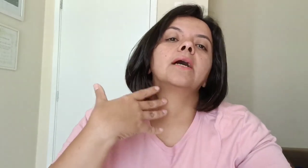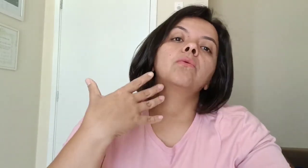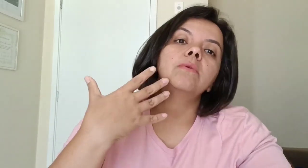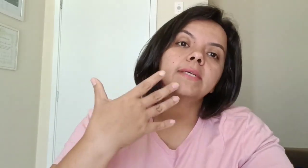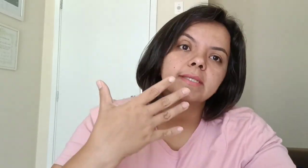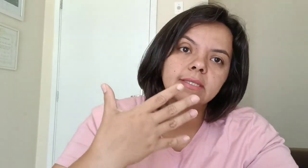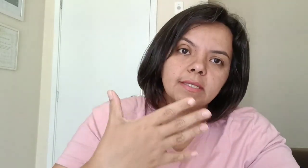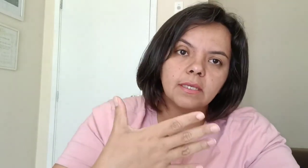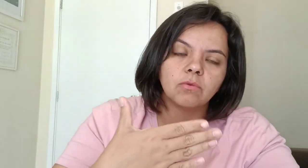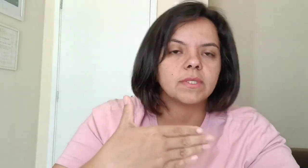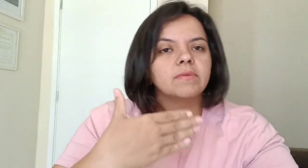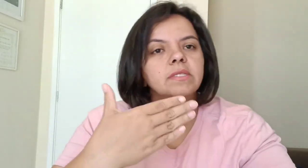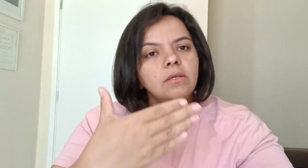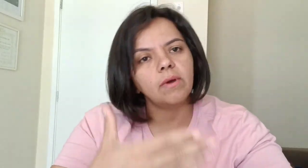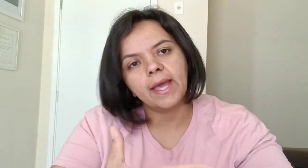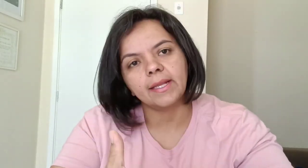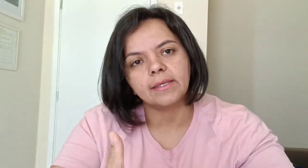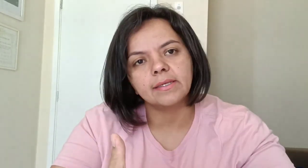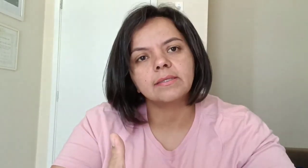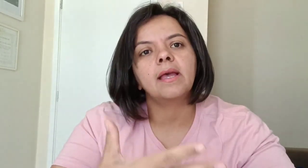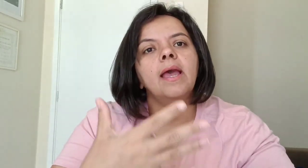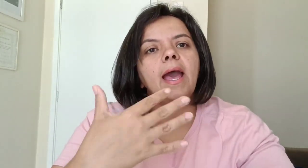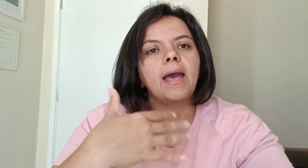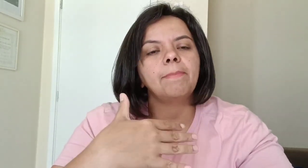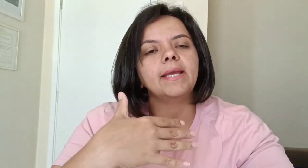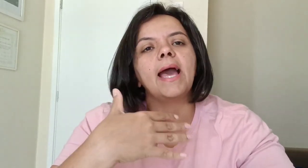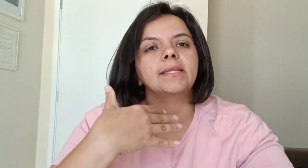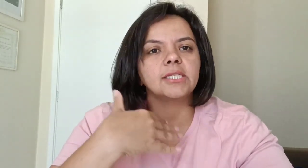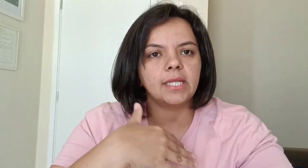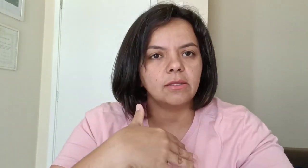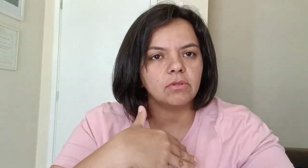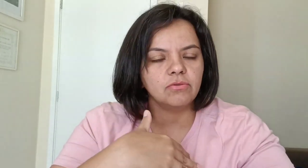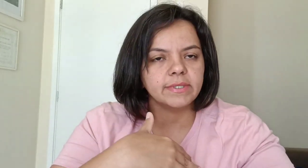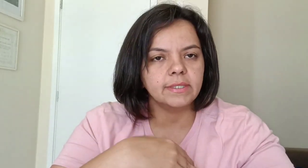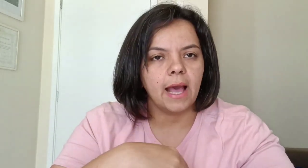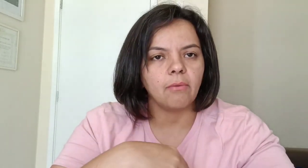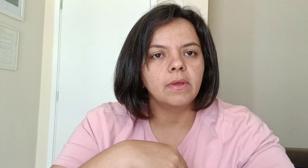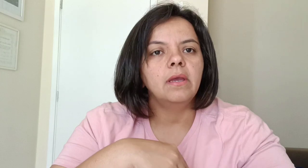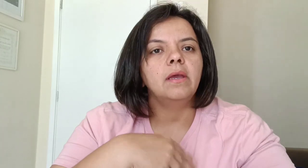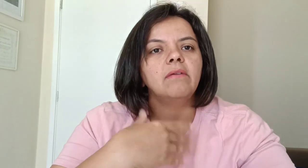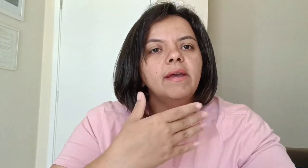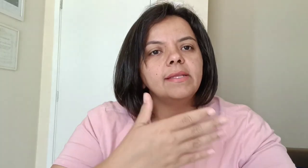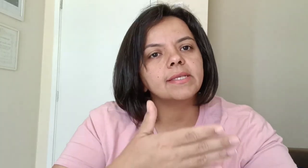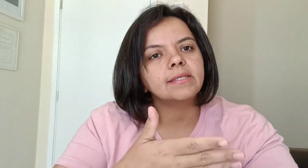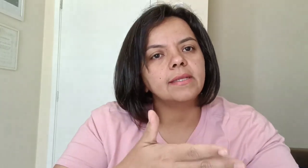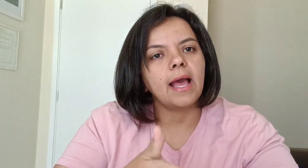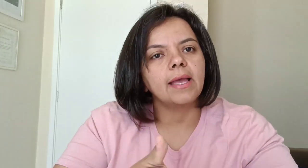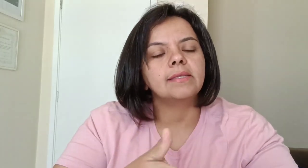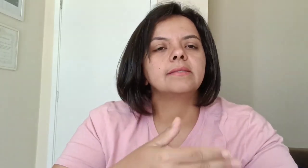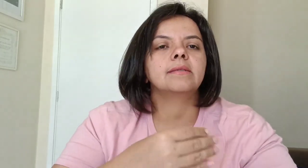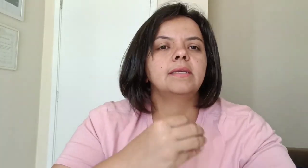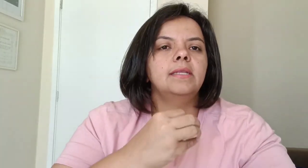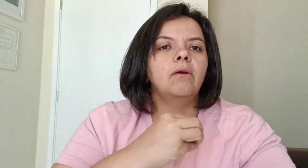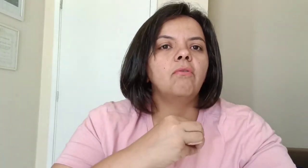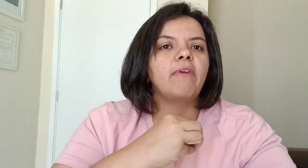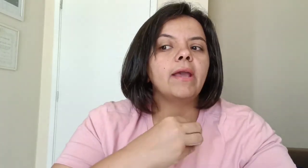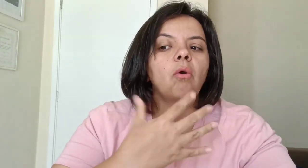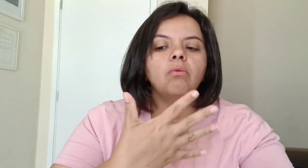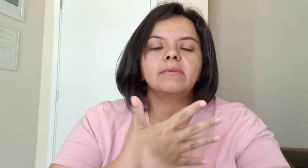são cinco regrinhas aplicadas dentro de um sinal. Vai ter sinais que não vai